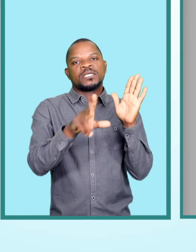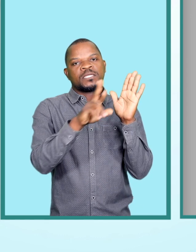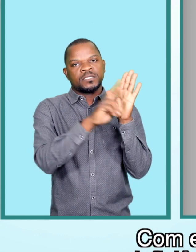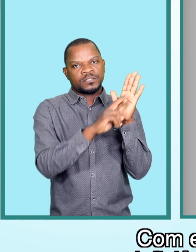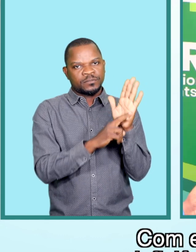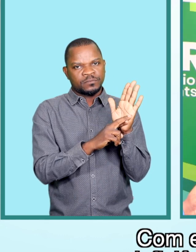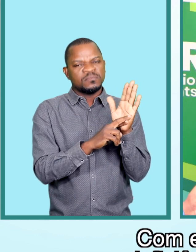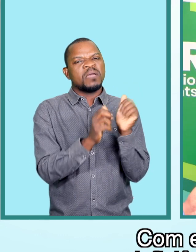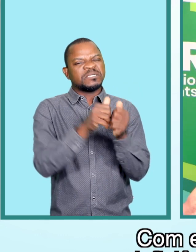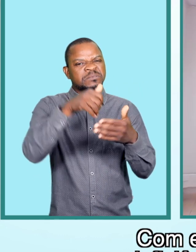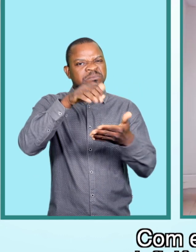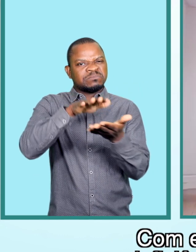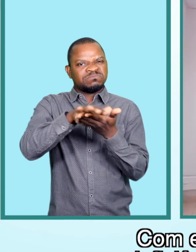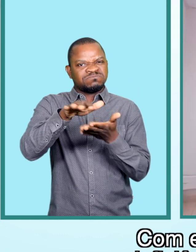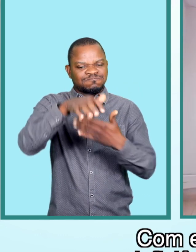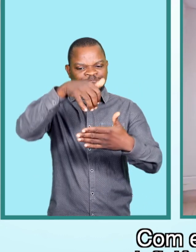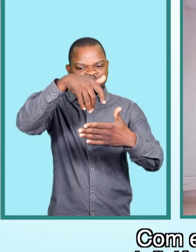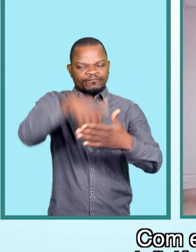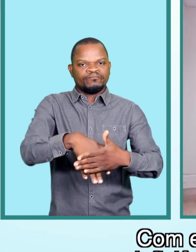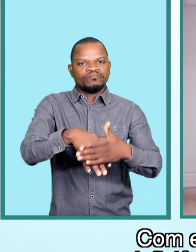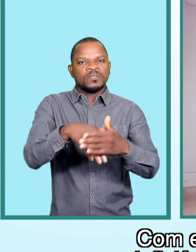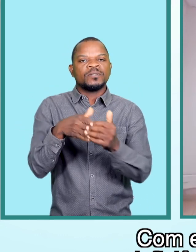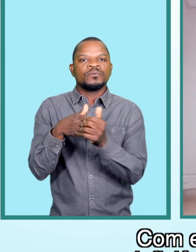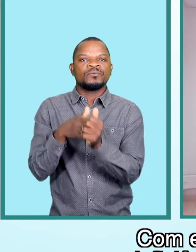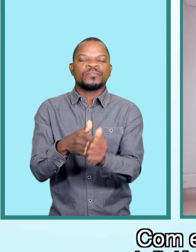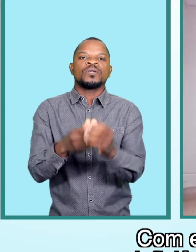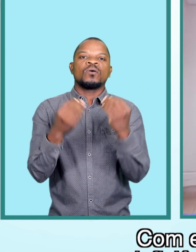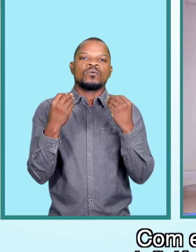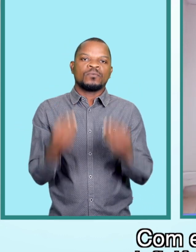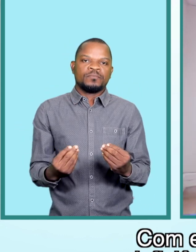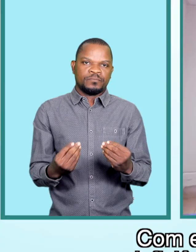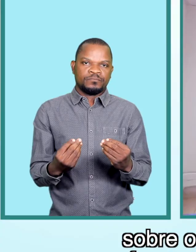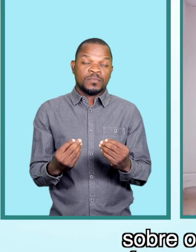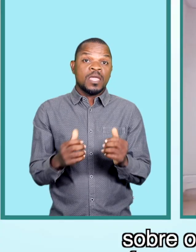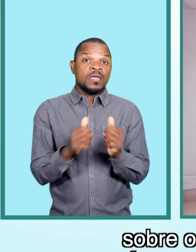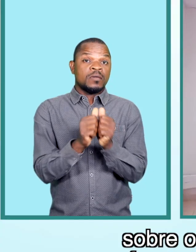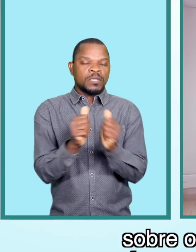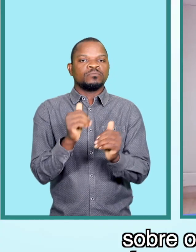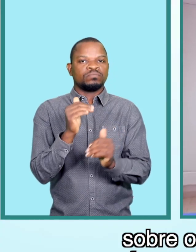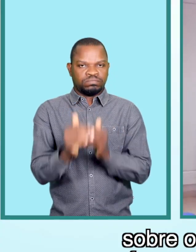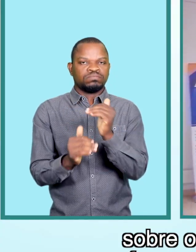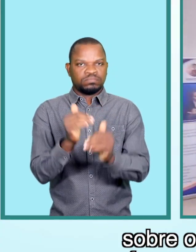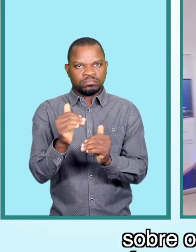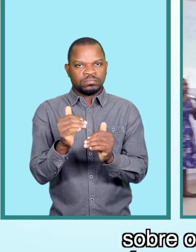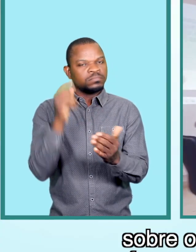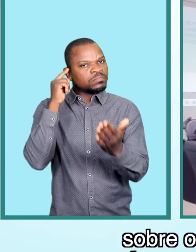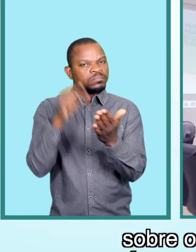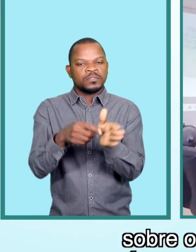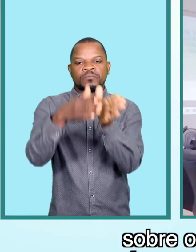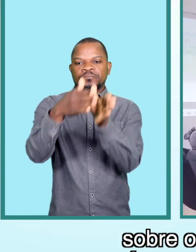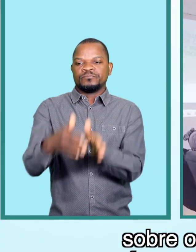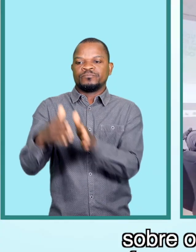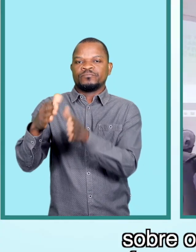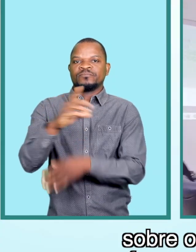dia. Com este avanço, as pessoas com deficiência passam a ter mais clareza sobre os seus direitos e também mais força